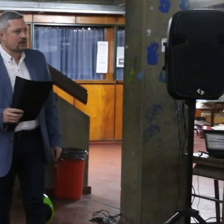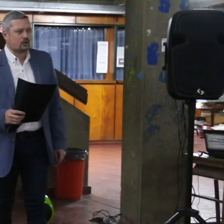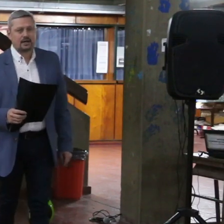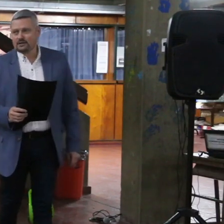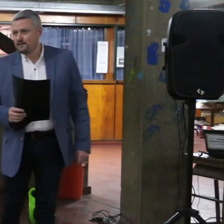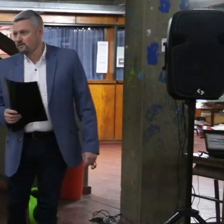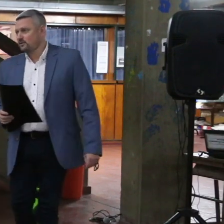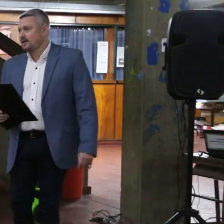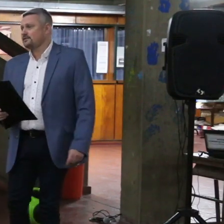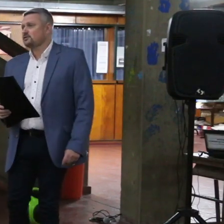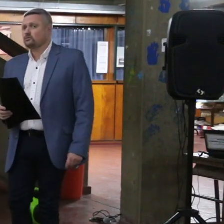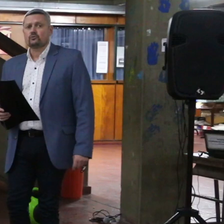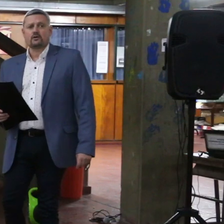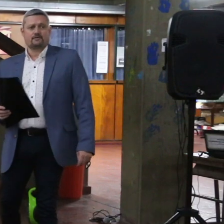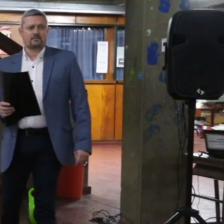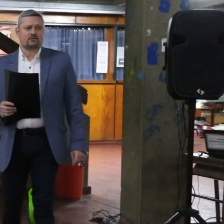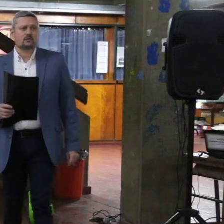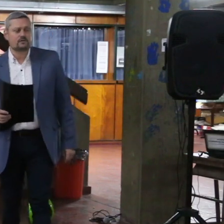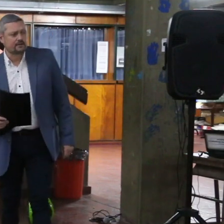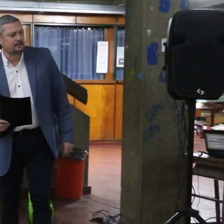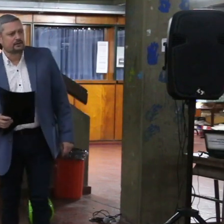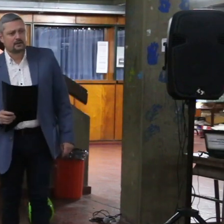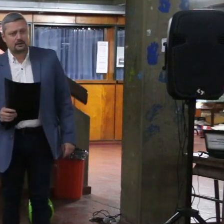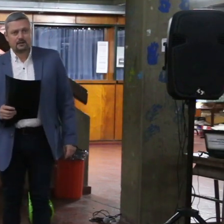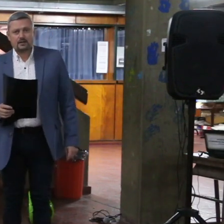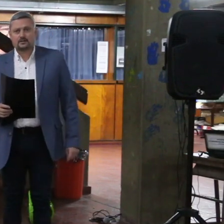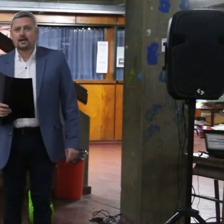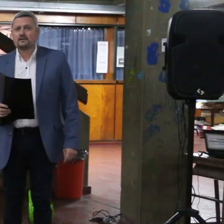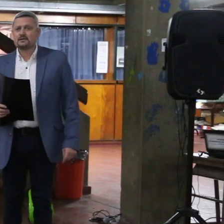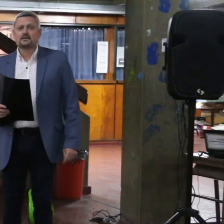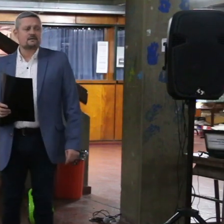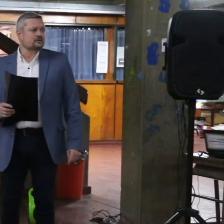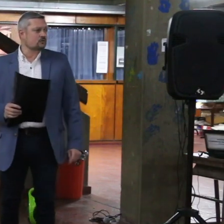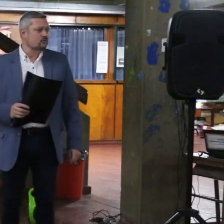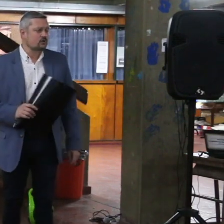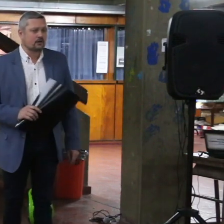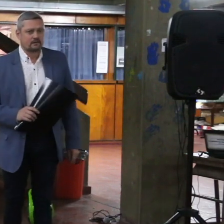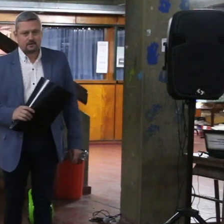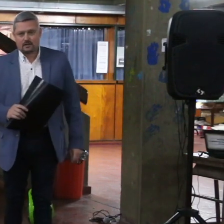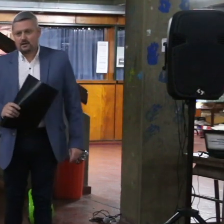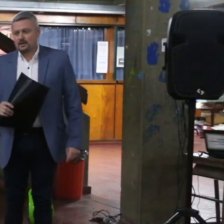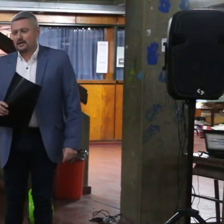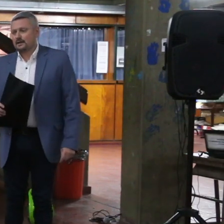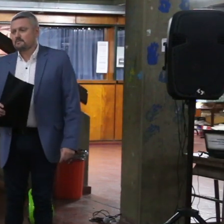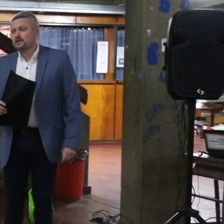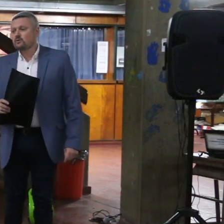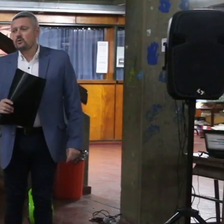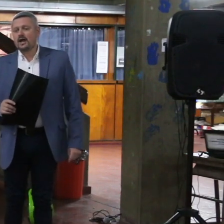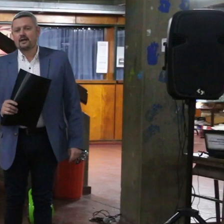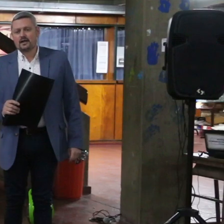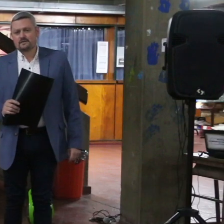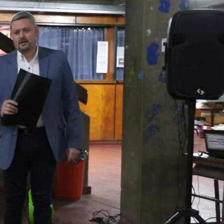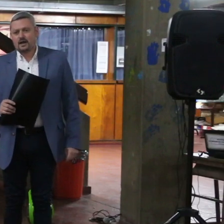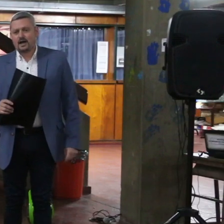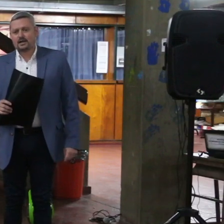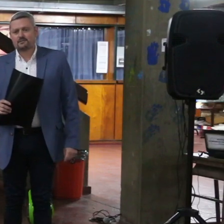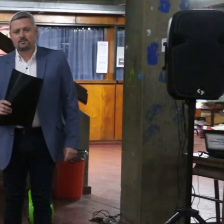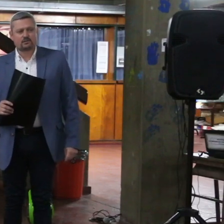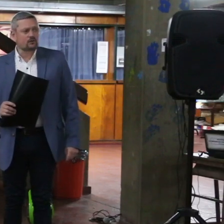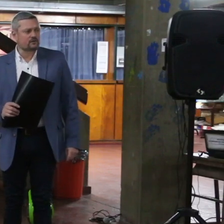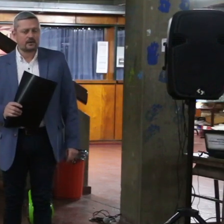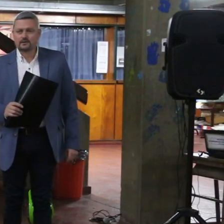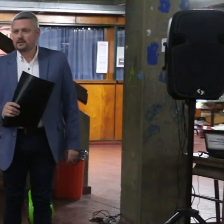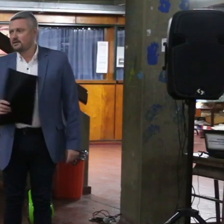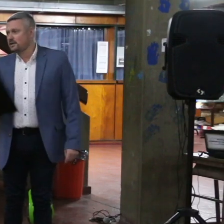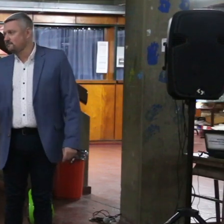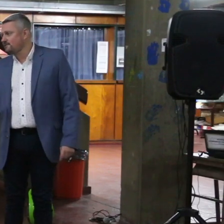a lo largo de la tradición de este Instituto de Formación Docente, de las distintas instituciones vinculadas a la